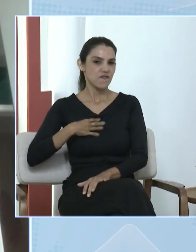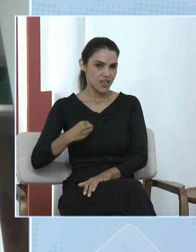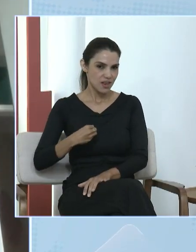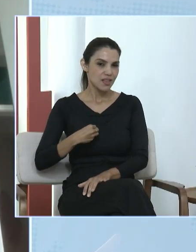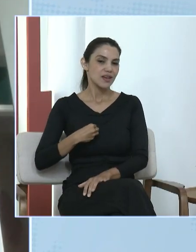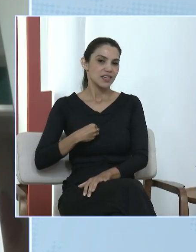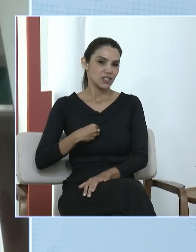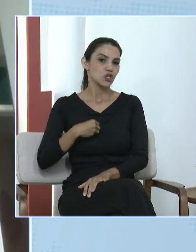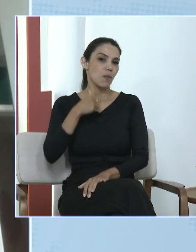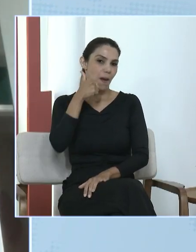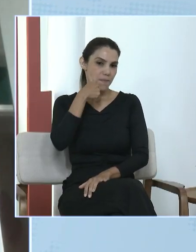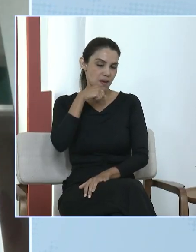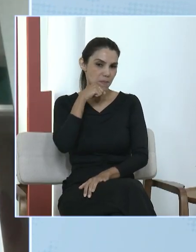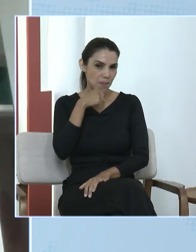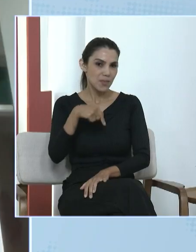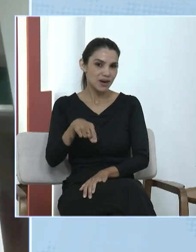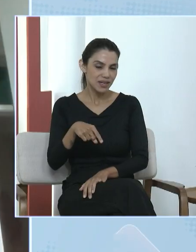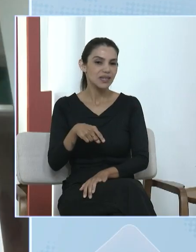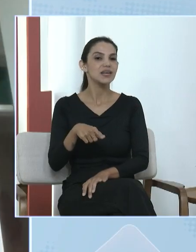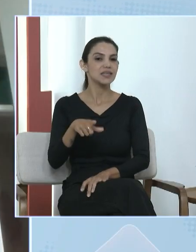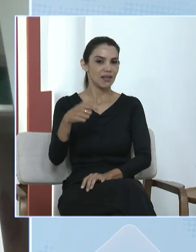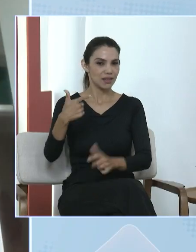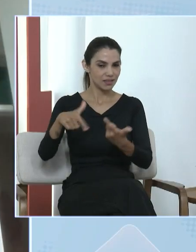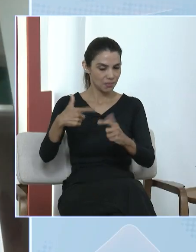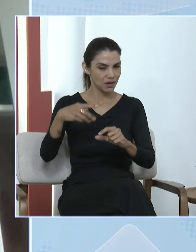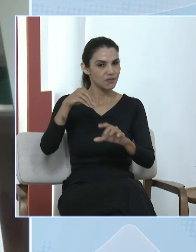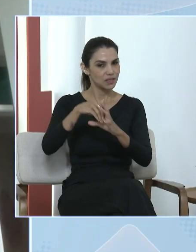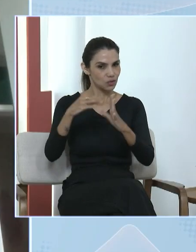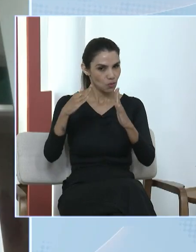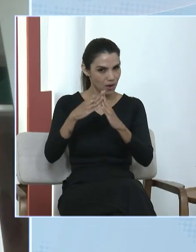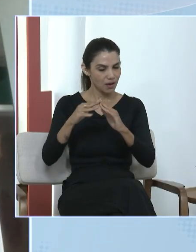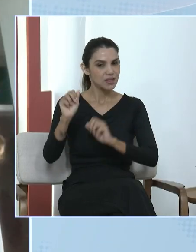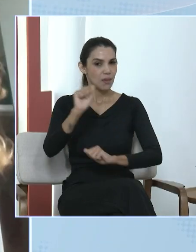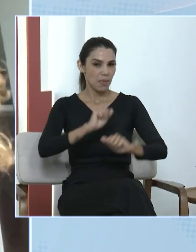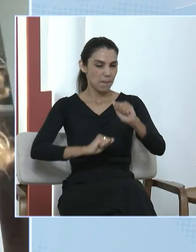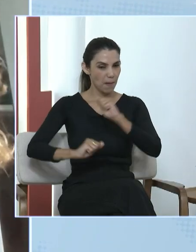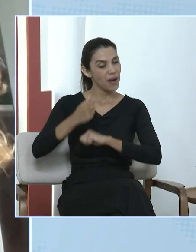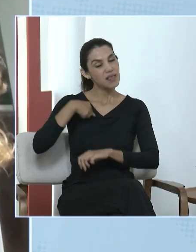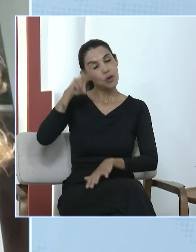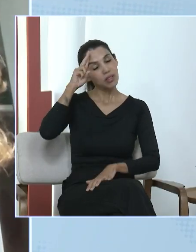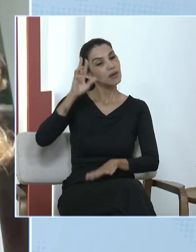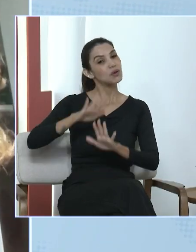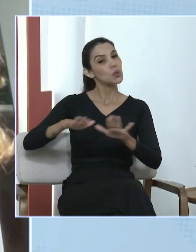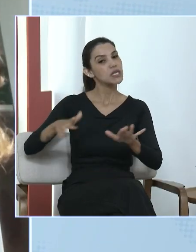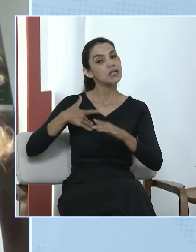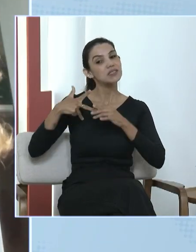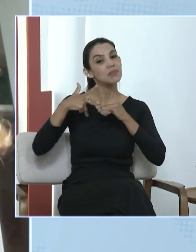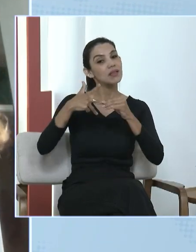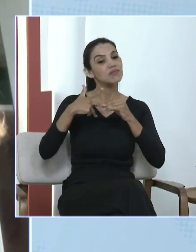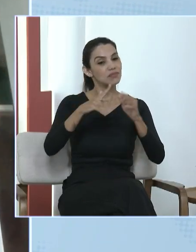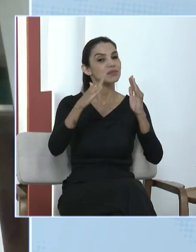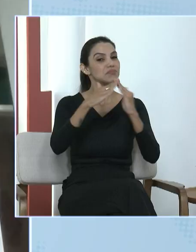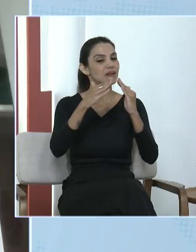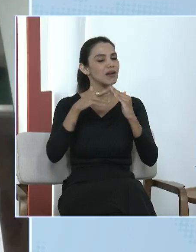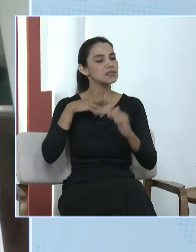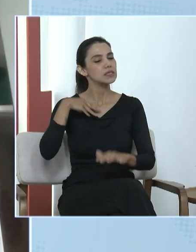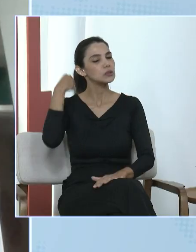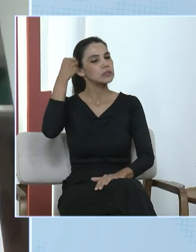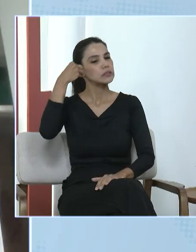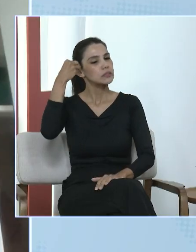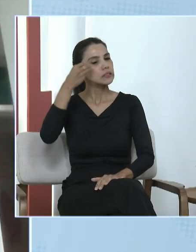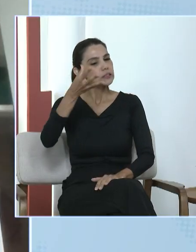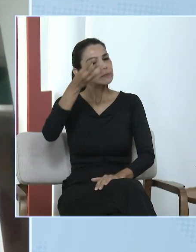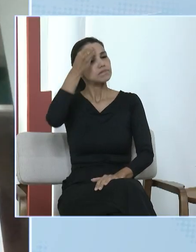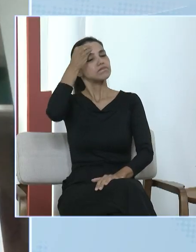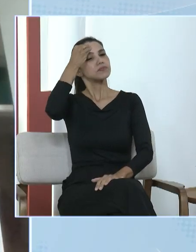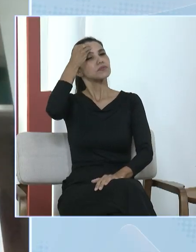minha mãe me levava para o trabalho dela eventualmente e essas experiências me marcaram. Anos depois eu